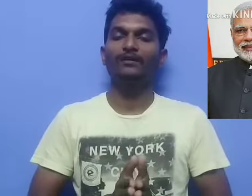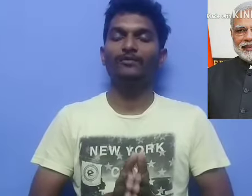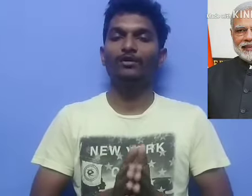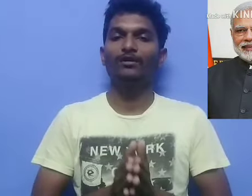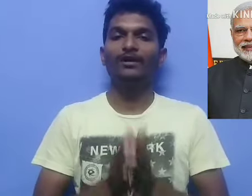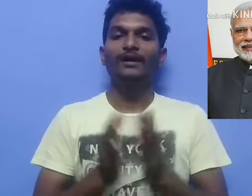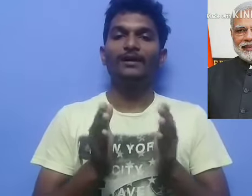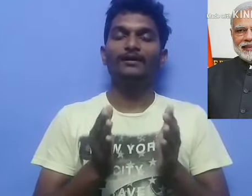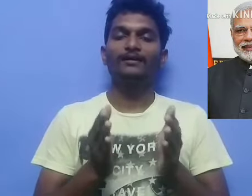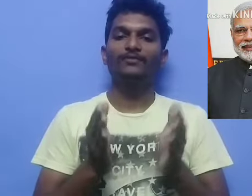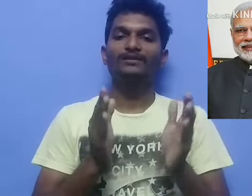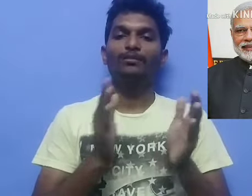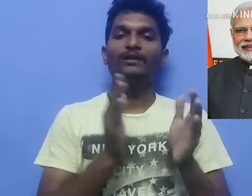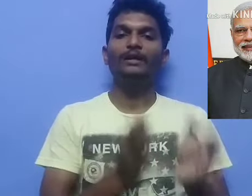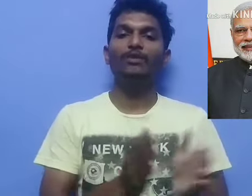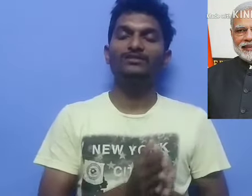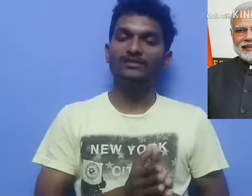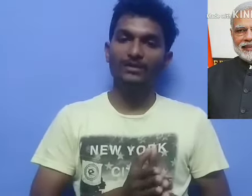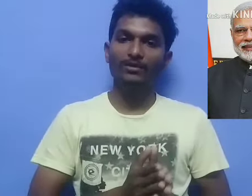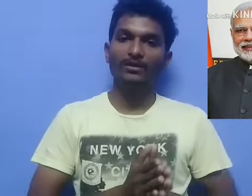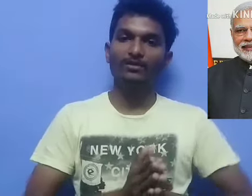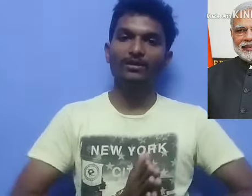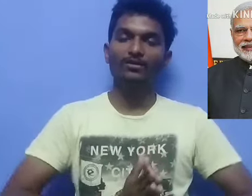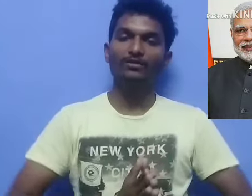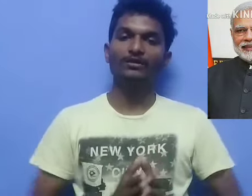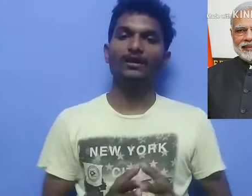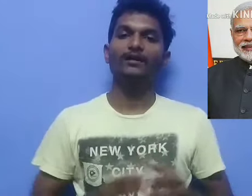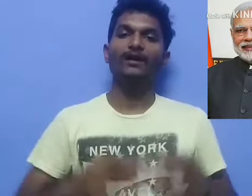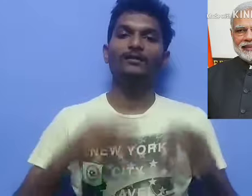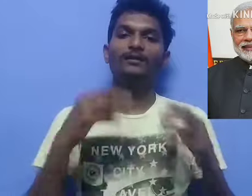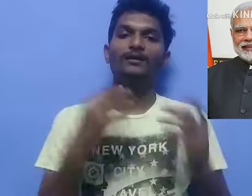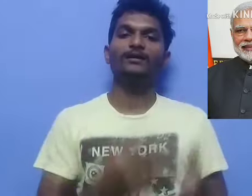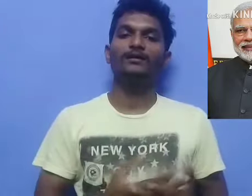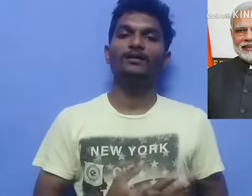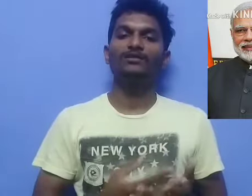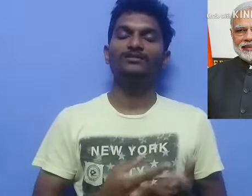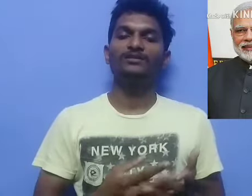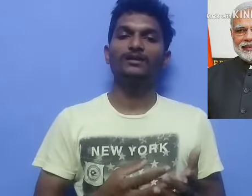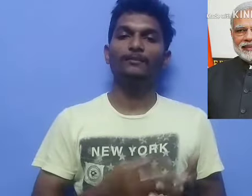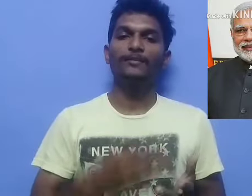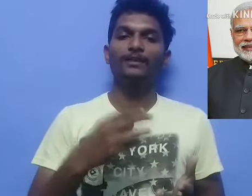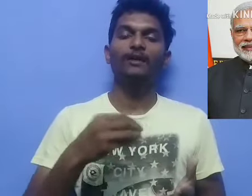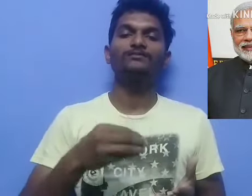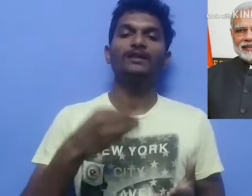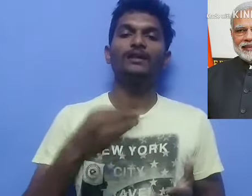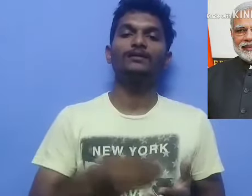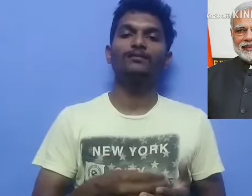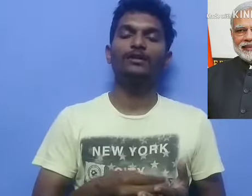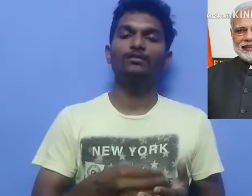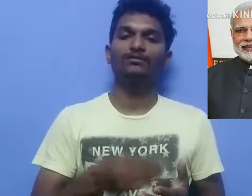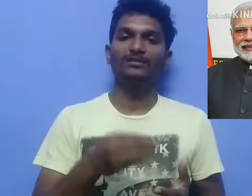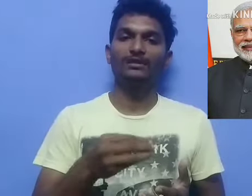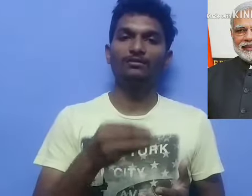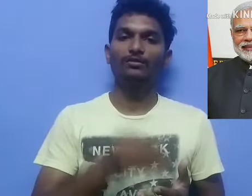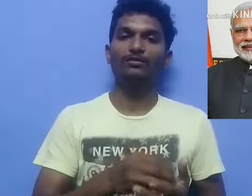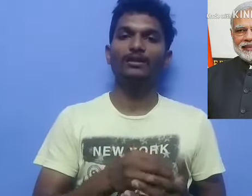இப்போ ஃபார் எக்ஸாம்பிள் டிமானிசேஷன் அப்படிங்கிற ஒரு இதை கொண்டு வந்திருக்காரு. அந்த டிமானிசேஷன் தான் இந்த பணம் செல்லாது அப்படிங்கிற ஒரு விஷயத்த வந்து கொண்டு வந்தாரு.